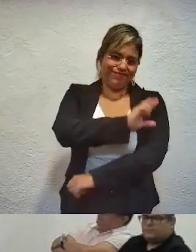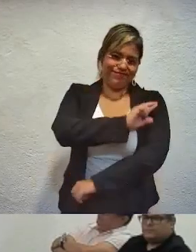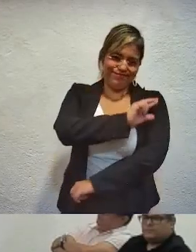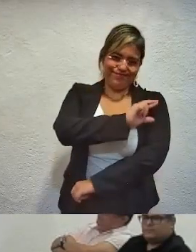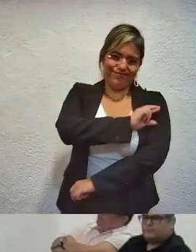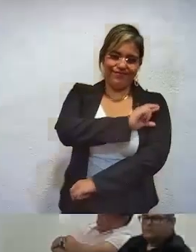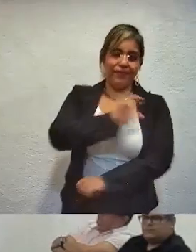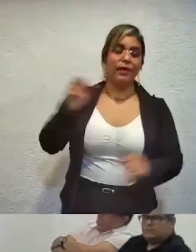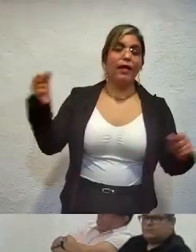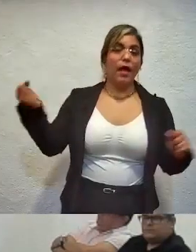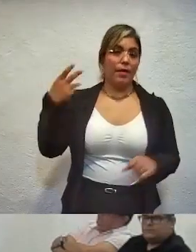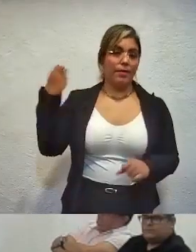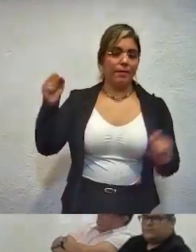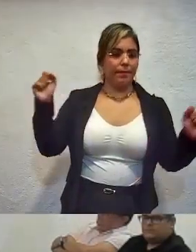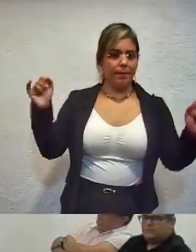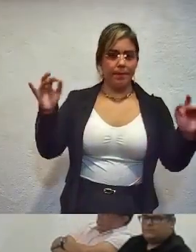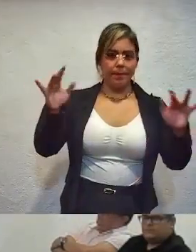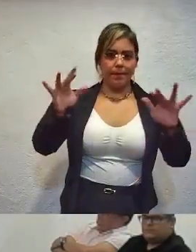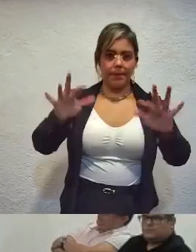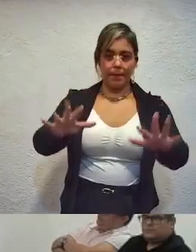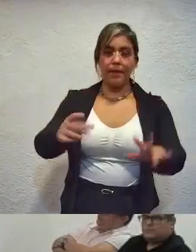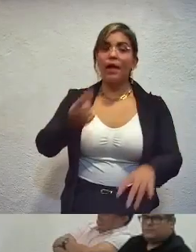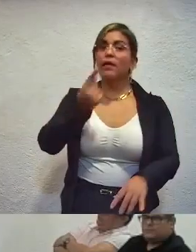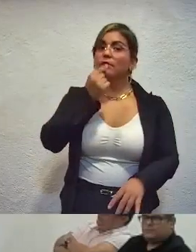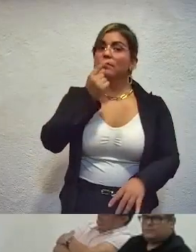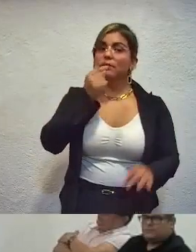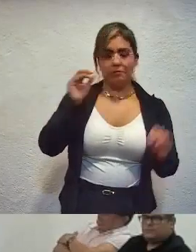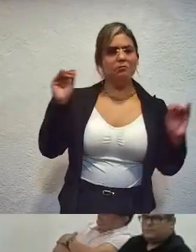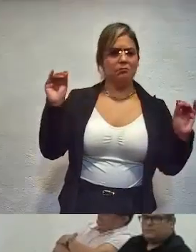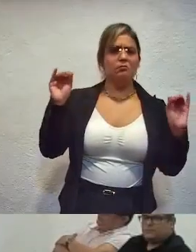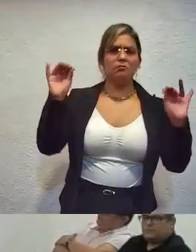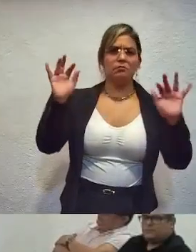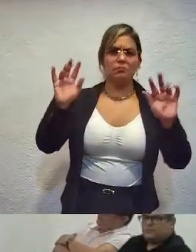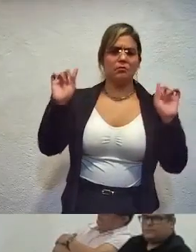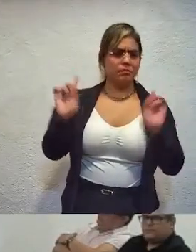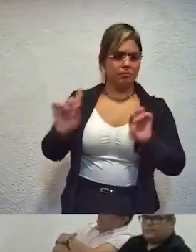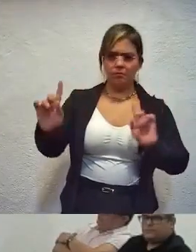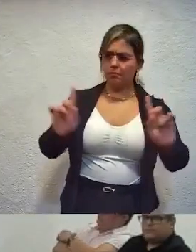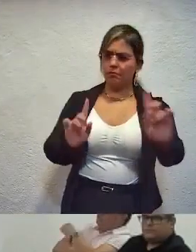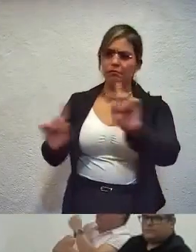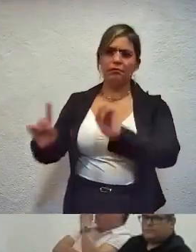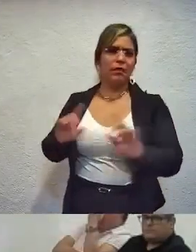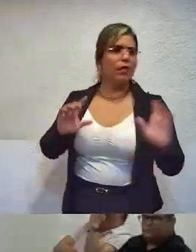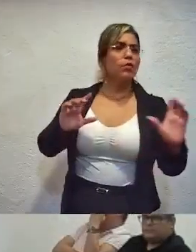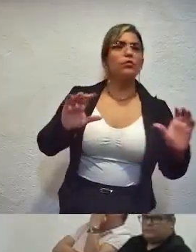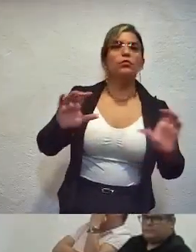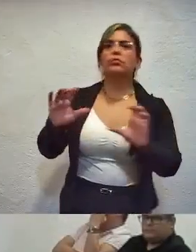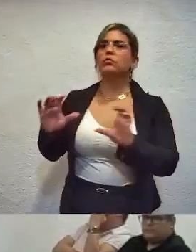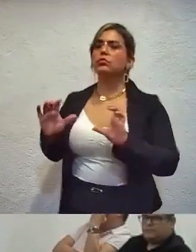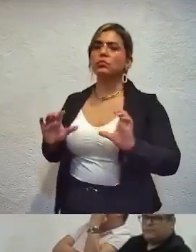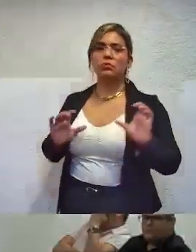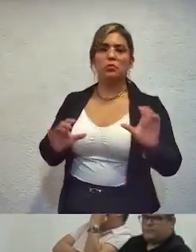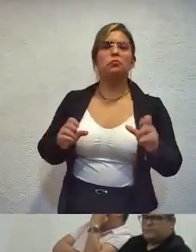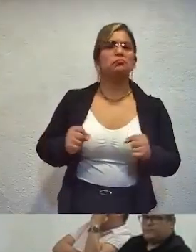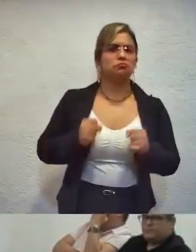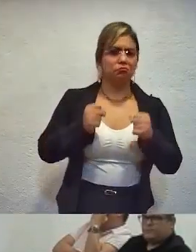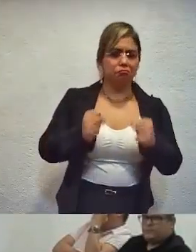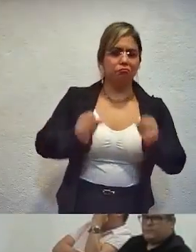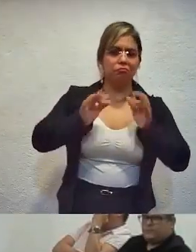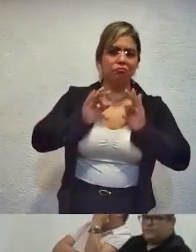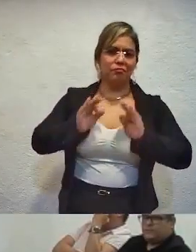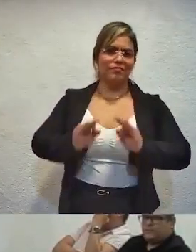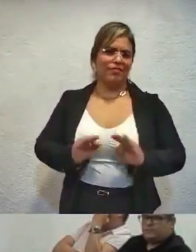que la Asamblea contó con la presencia de elementos de esa corporación, con lo cual se logró la finalidad de otorgar seguridad y resguardo a